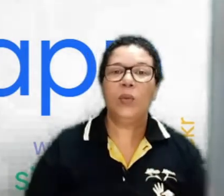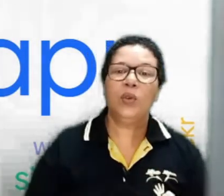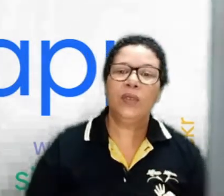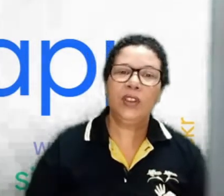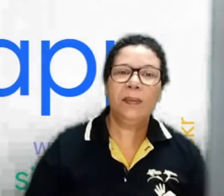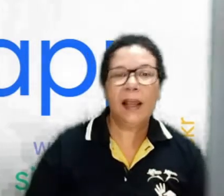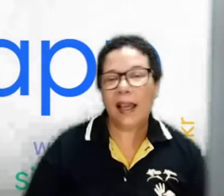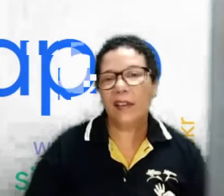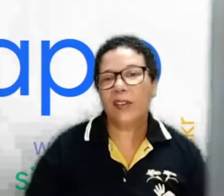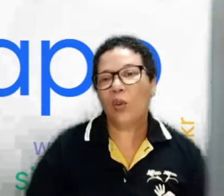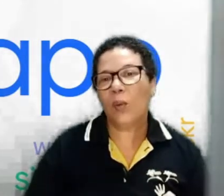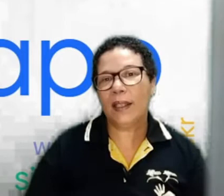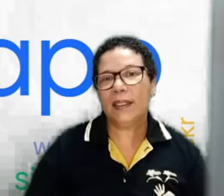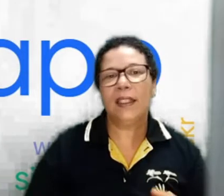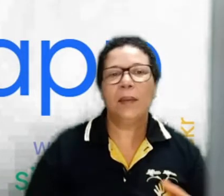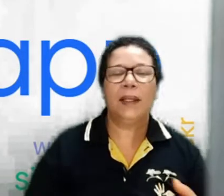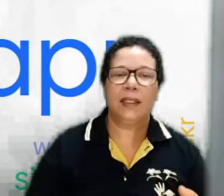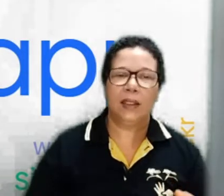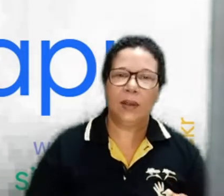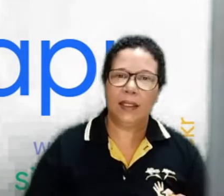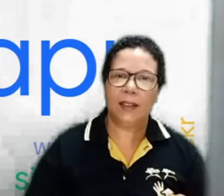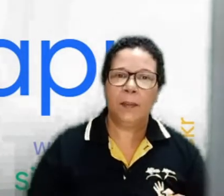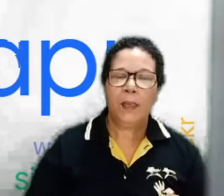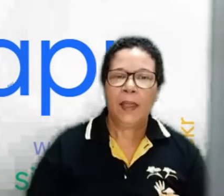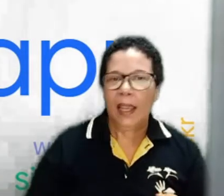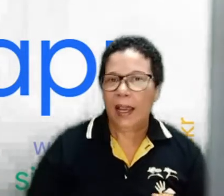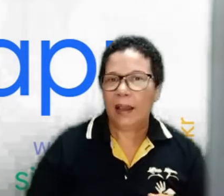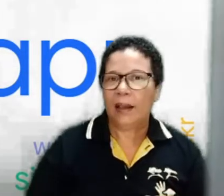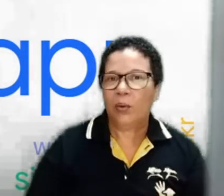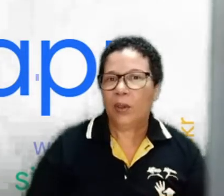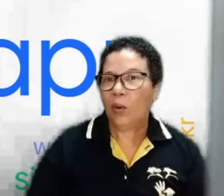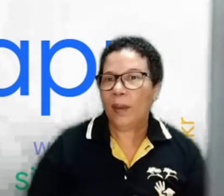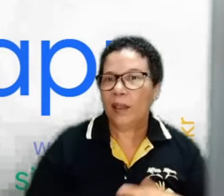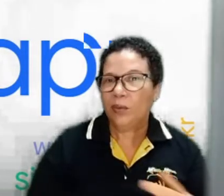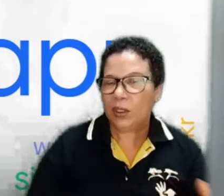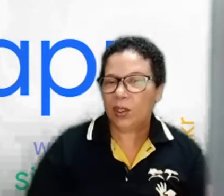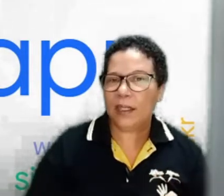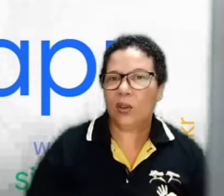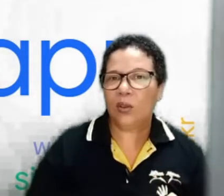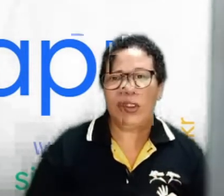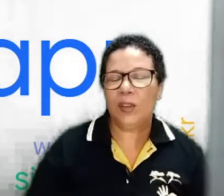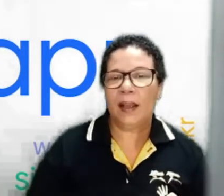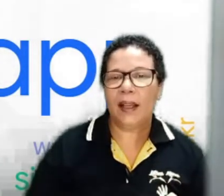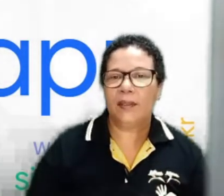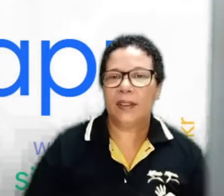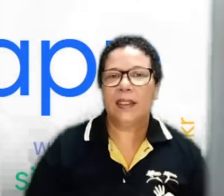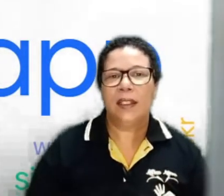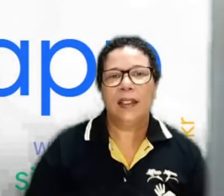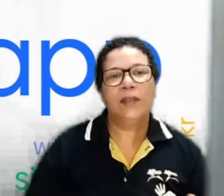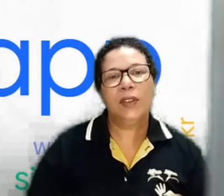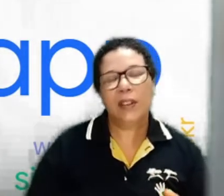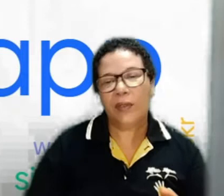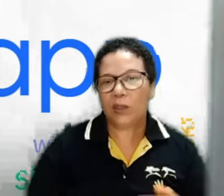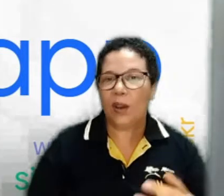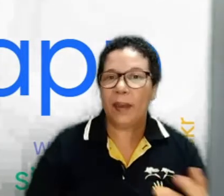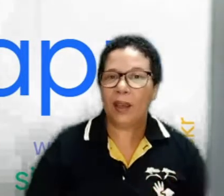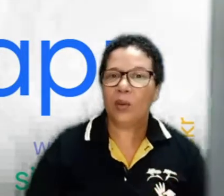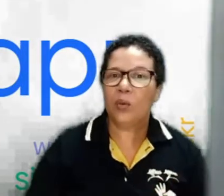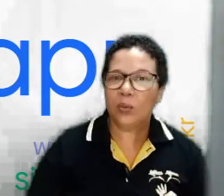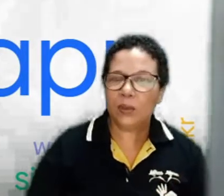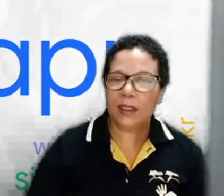utilizado como nuvem de palavras, como essa que está aparecendo aí. Como é que funciona essa nuvem de palavras? Você faz